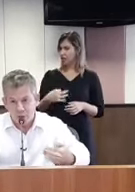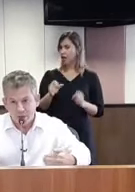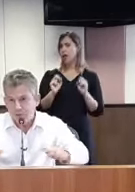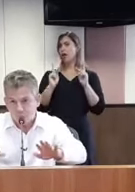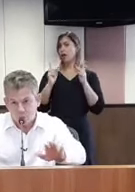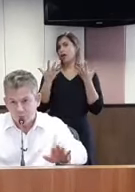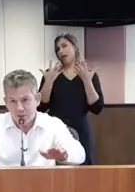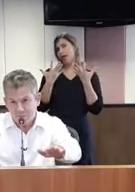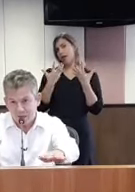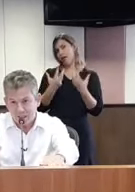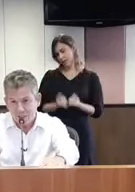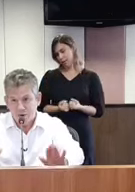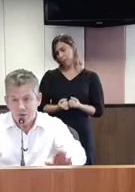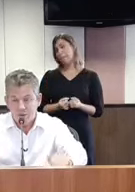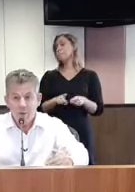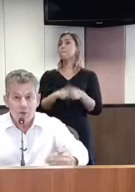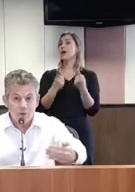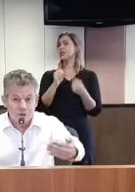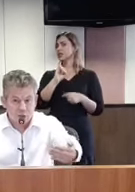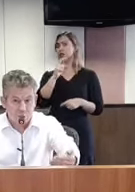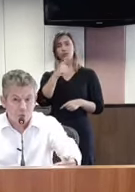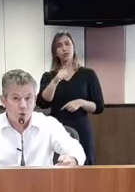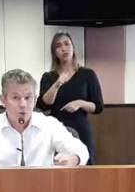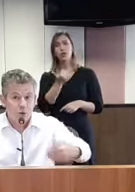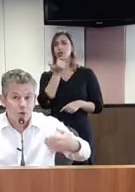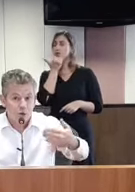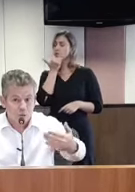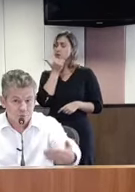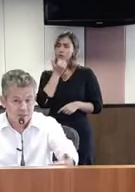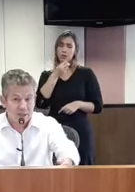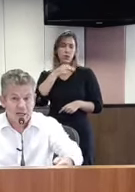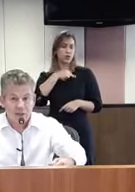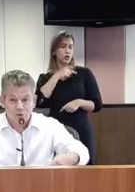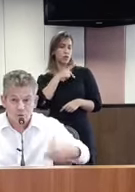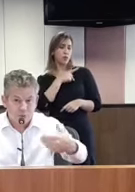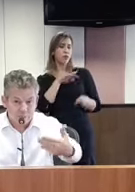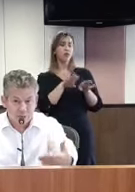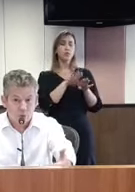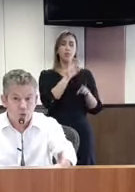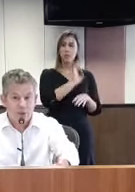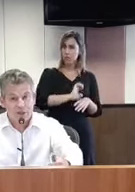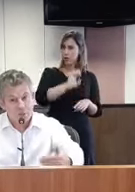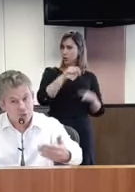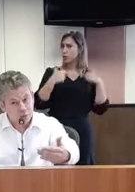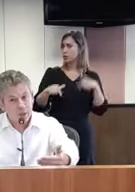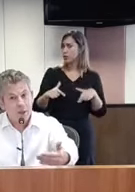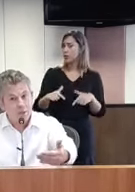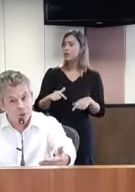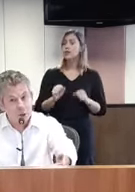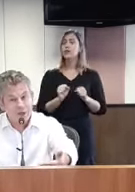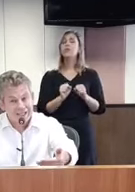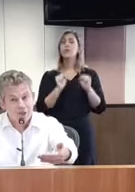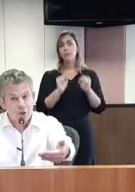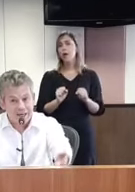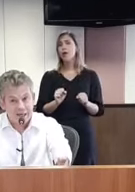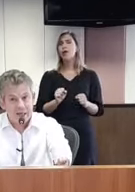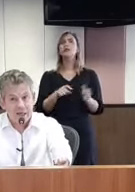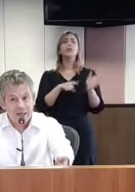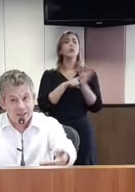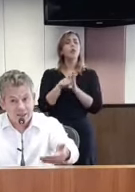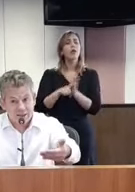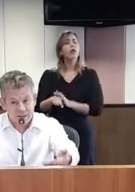óbvio, nós todos respeitaremos. Se não, o Ministério Público, os empresários, os trabalhadores, as pessoas poderão